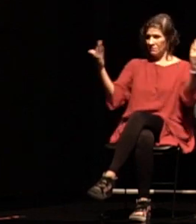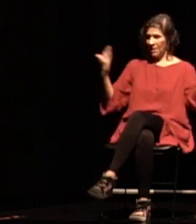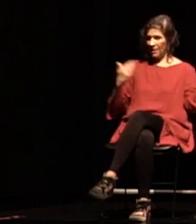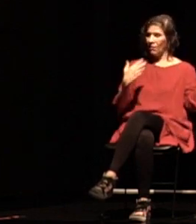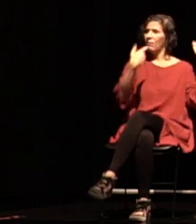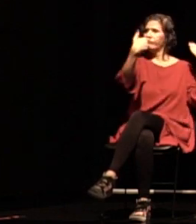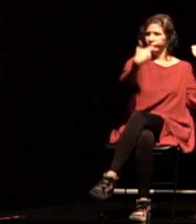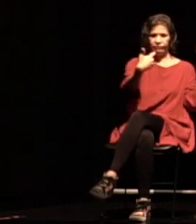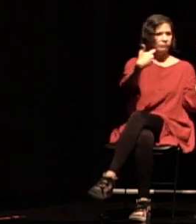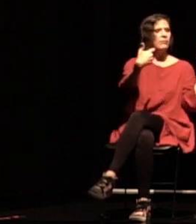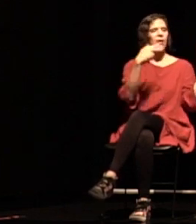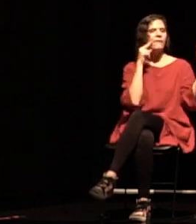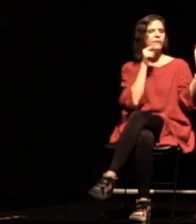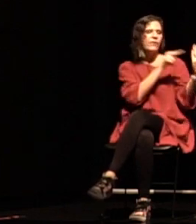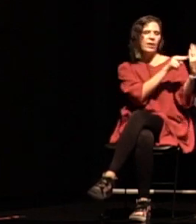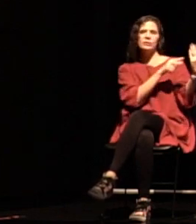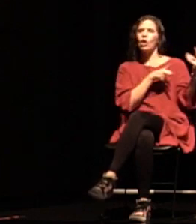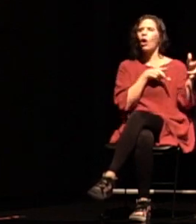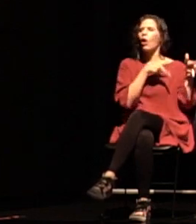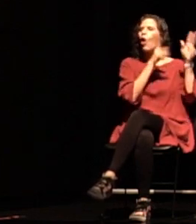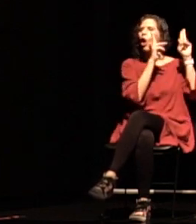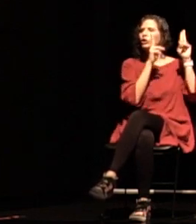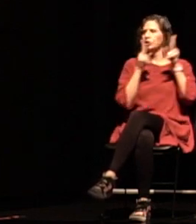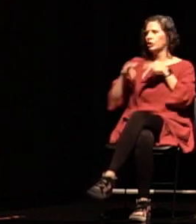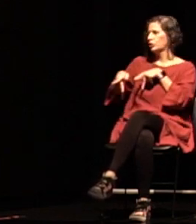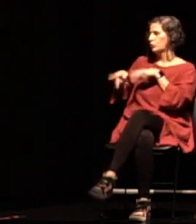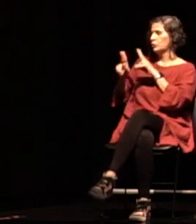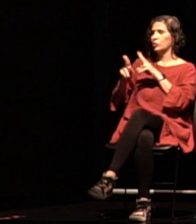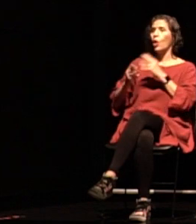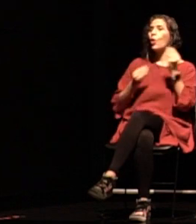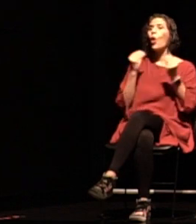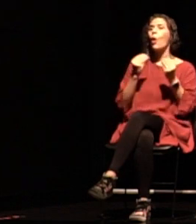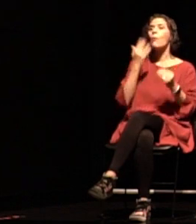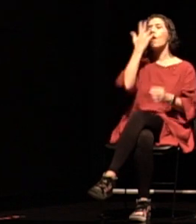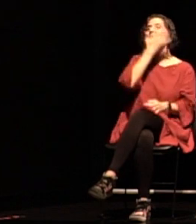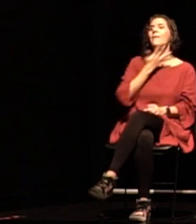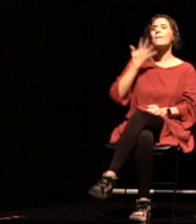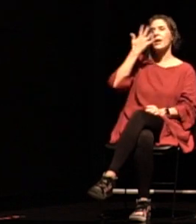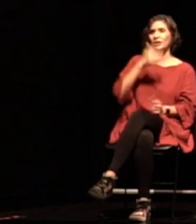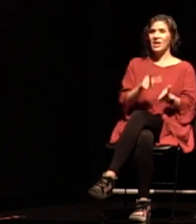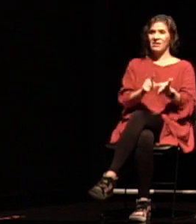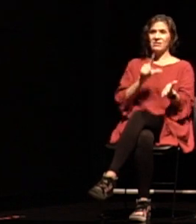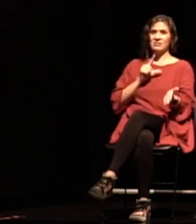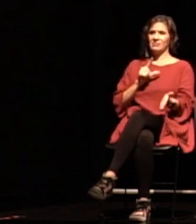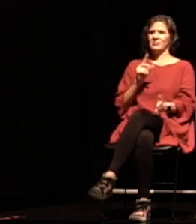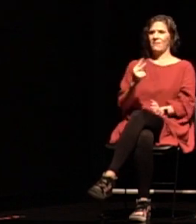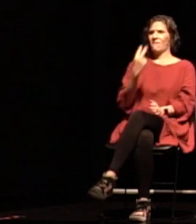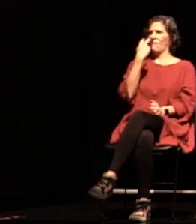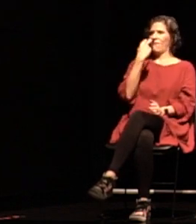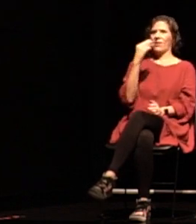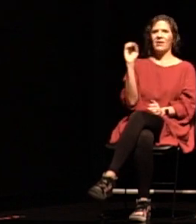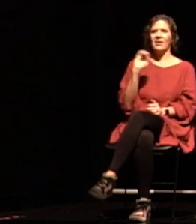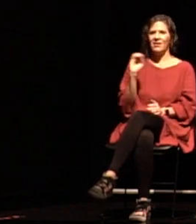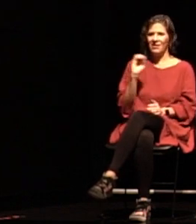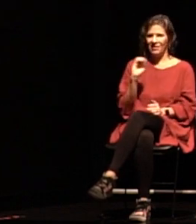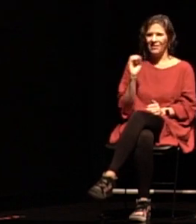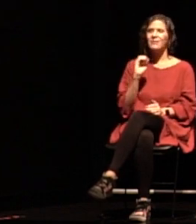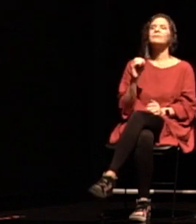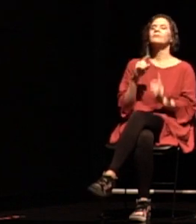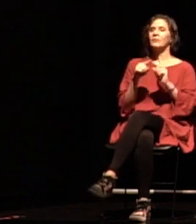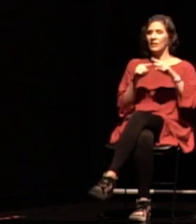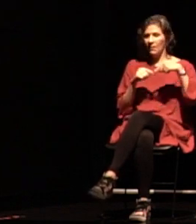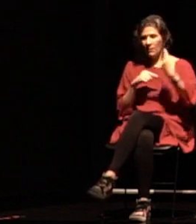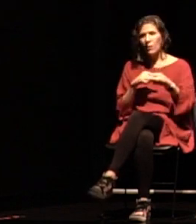ela trabalha. E ela não tem acesso à imagem dela prévia, que depois ela